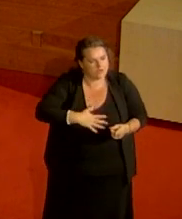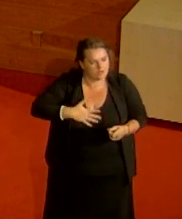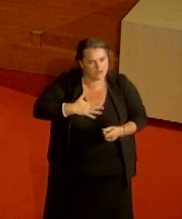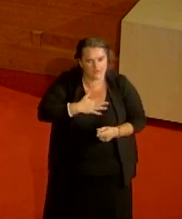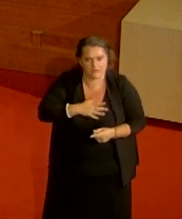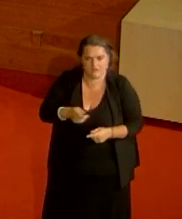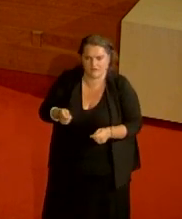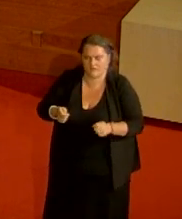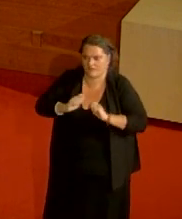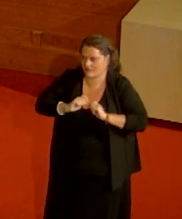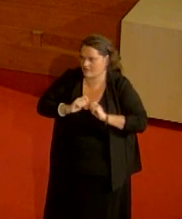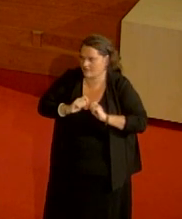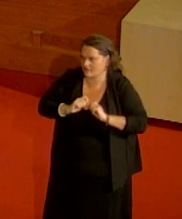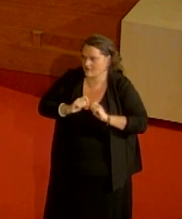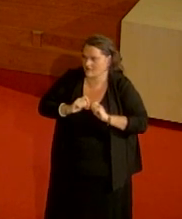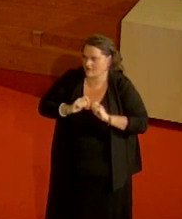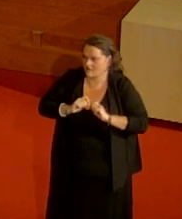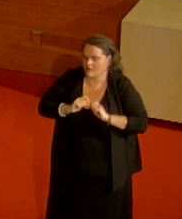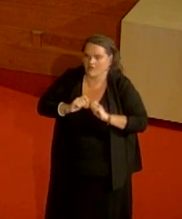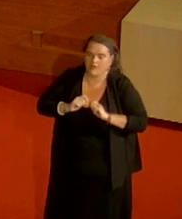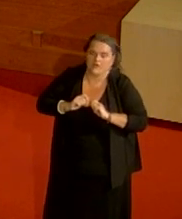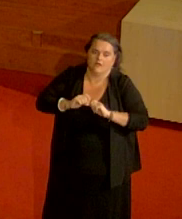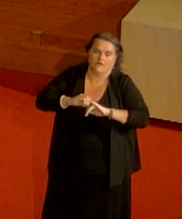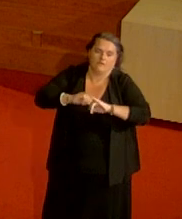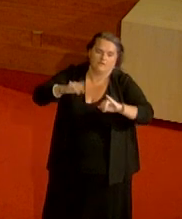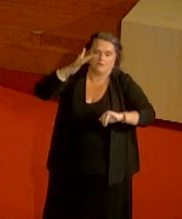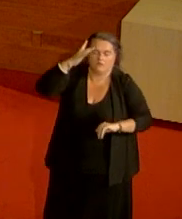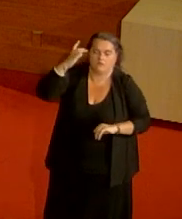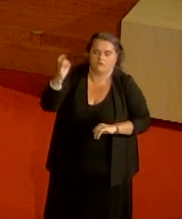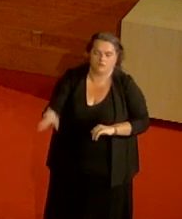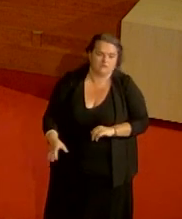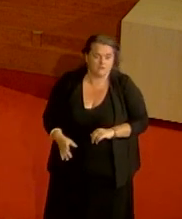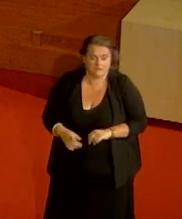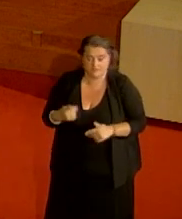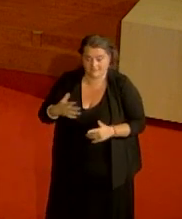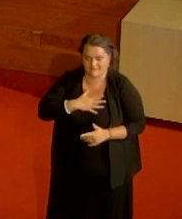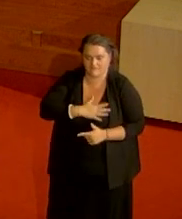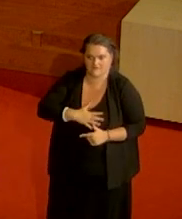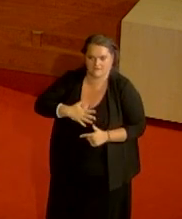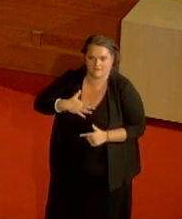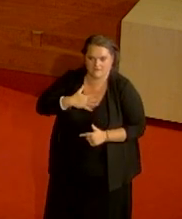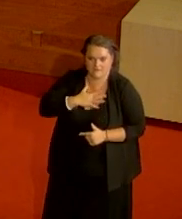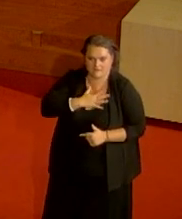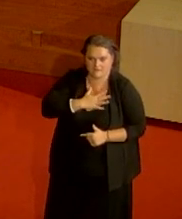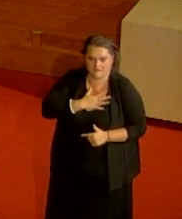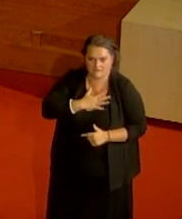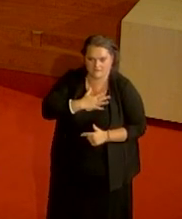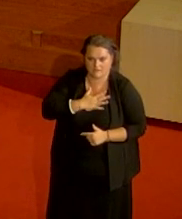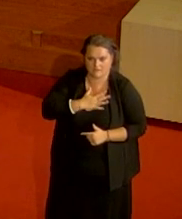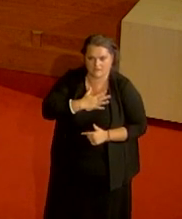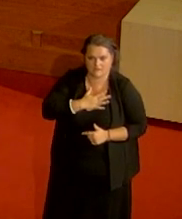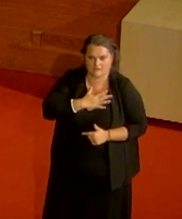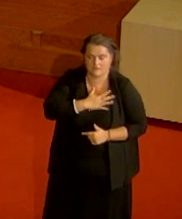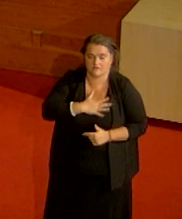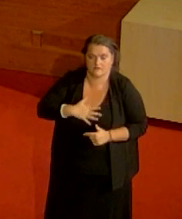resoplido en el Uf por fin he terminado Ese es el placer que encontramos en el el en